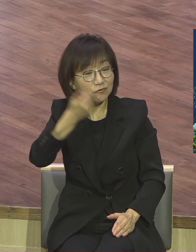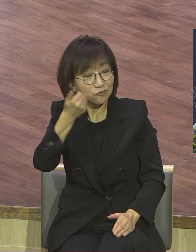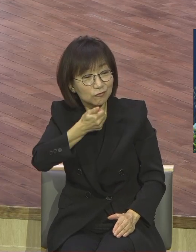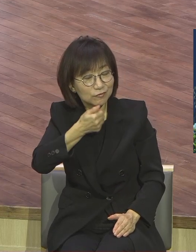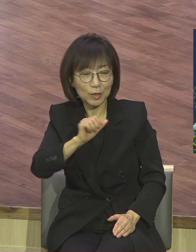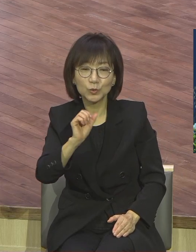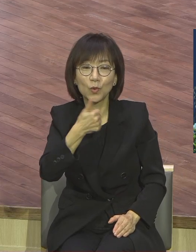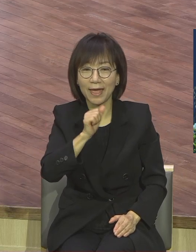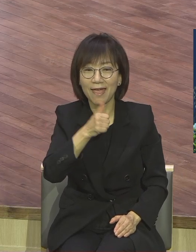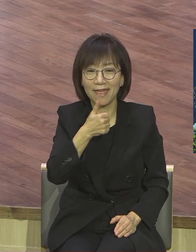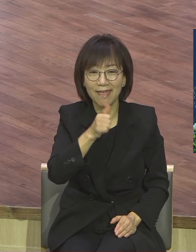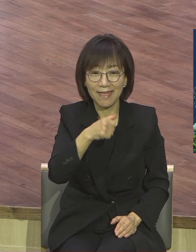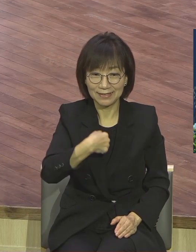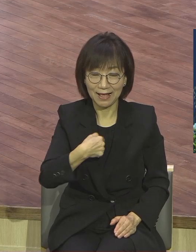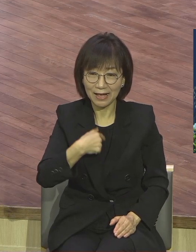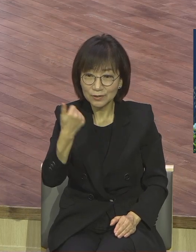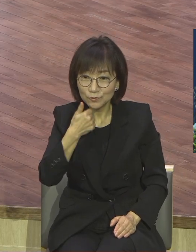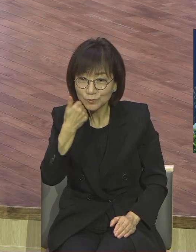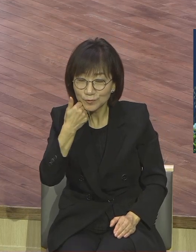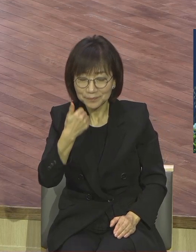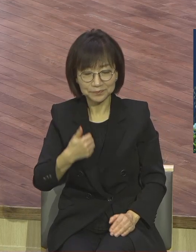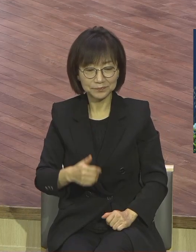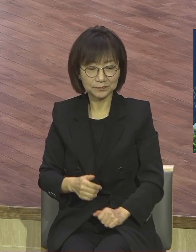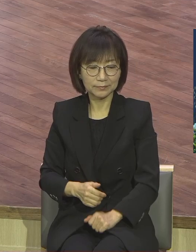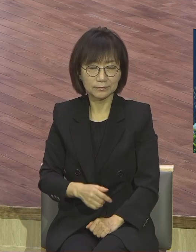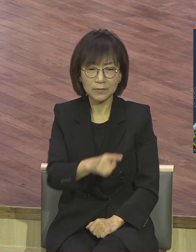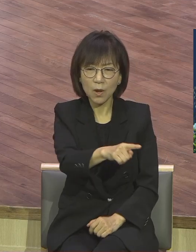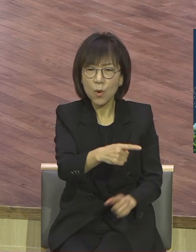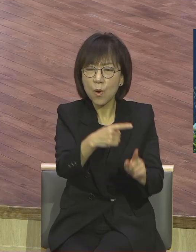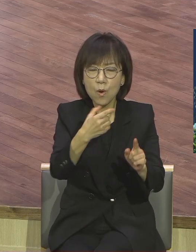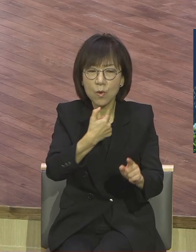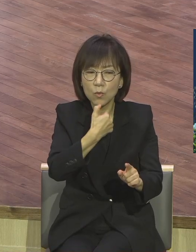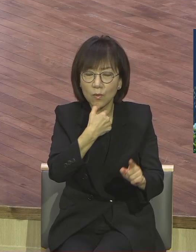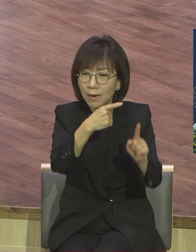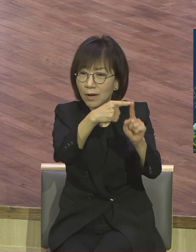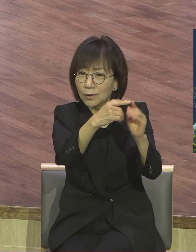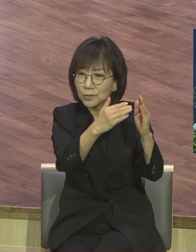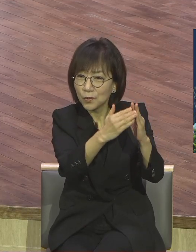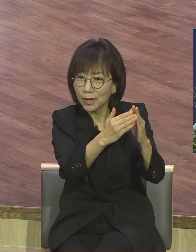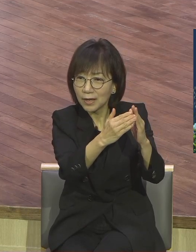그렇게 소개를 합니다. 로마 교회는